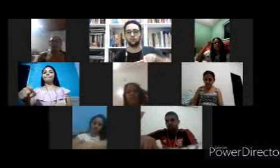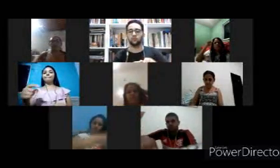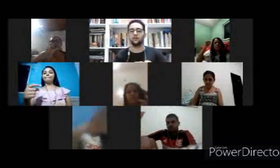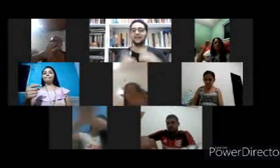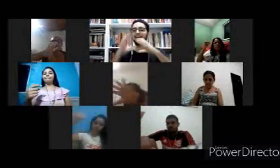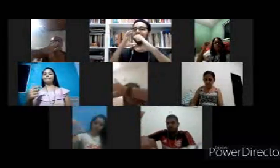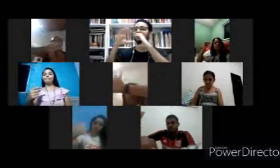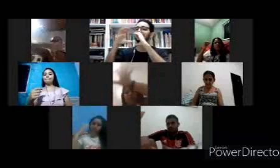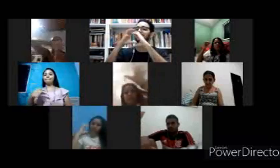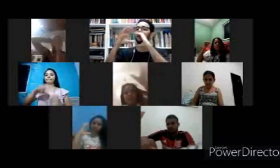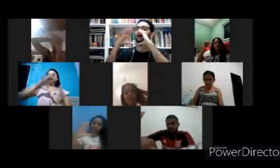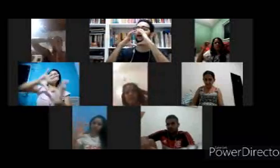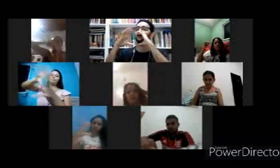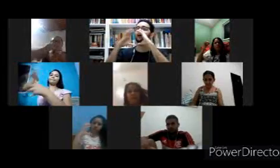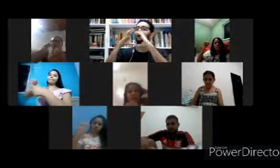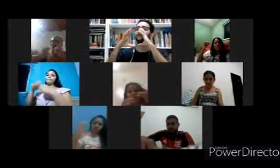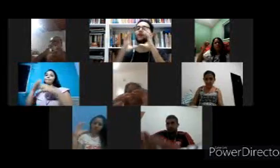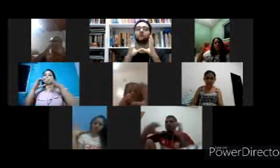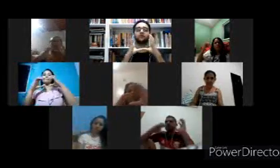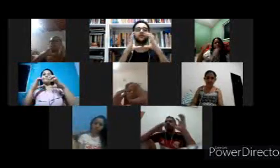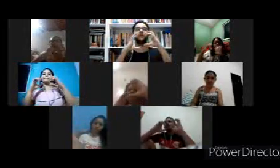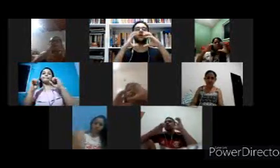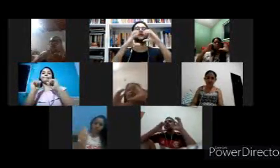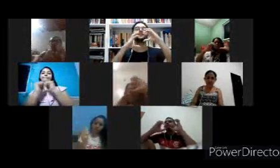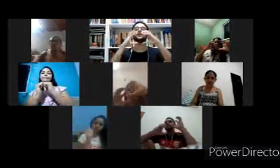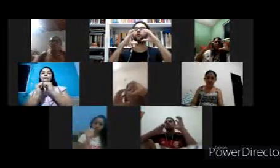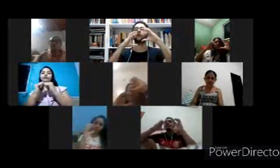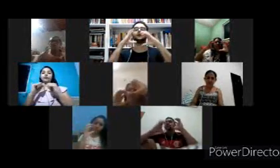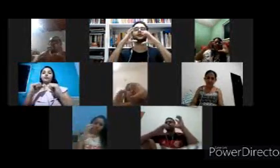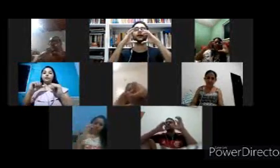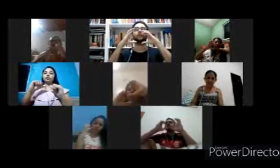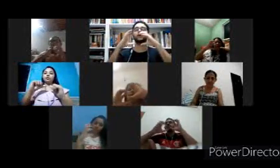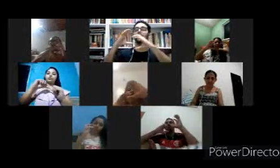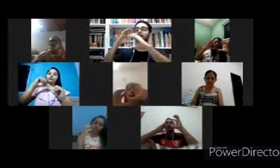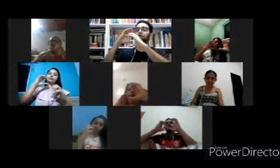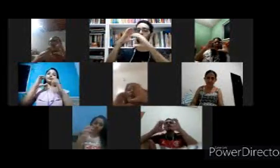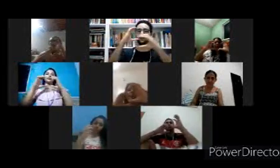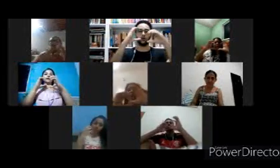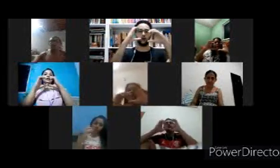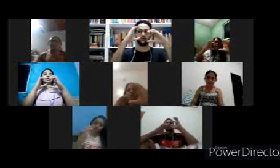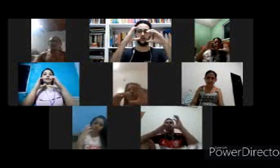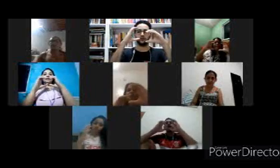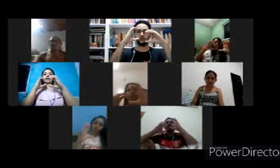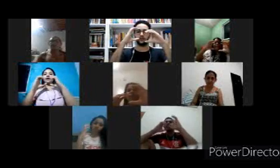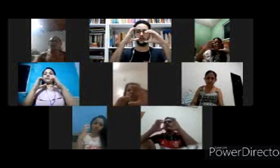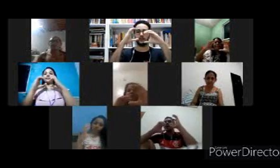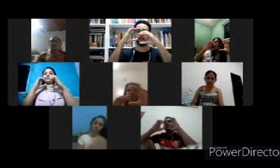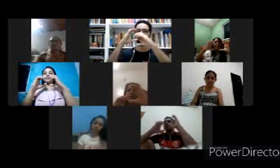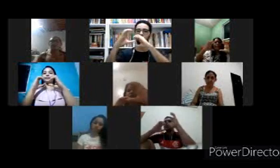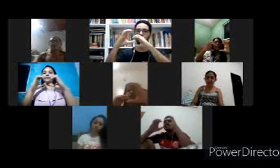mundo cantar, assim é como se estivesse vocalizando, ó, cantar. Isso daqui, ó, as 2 mãos em C,